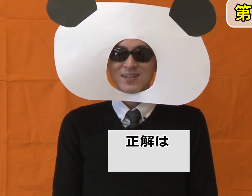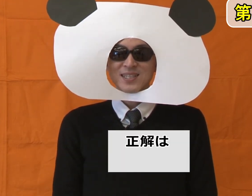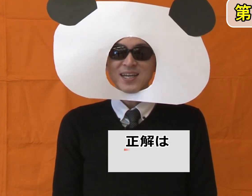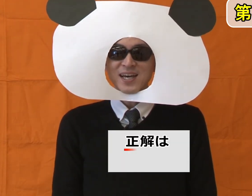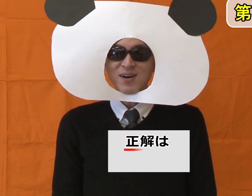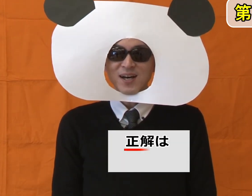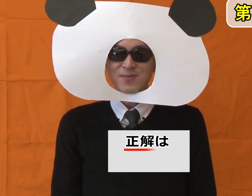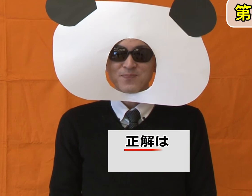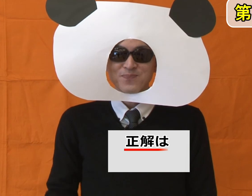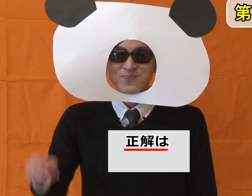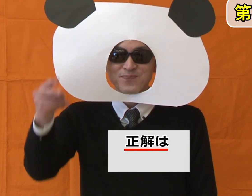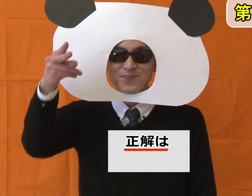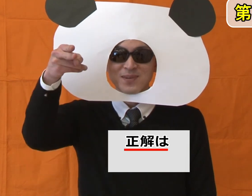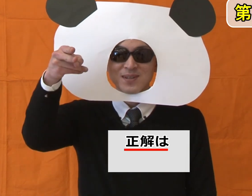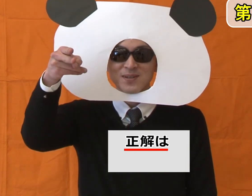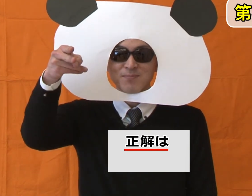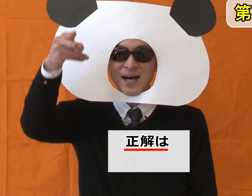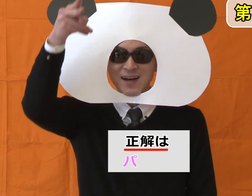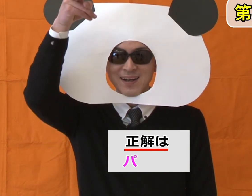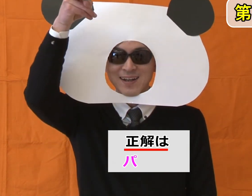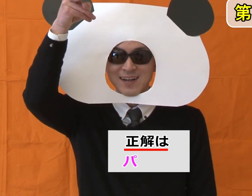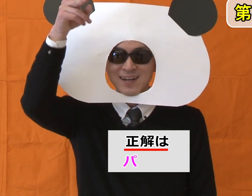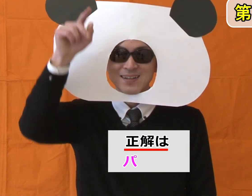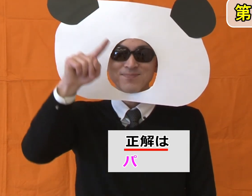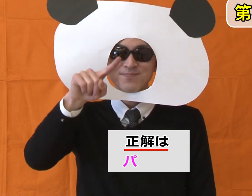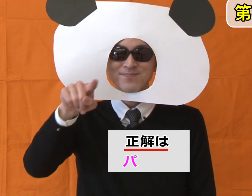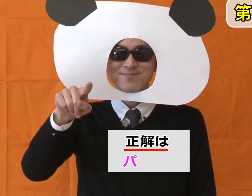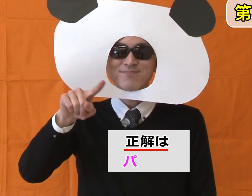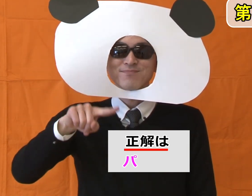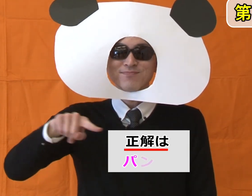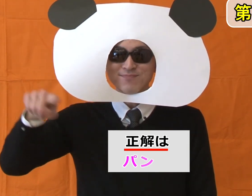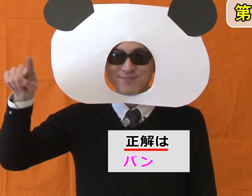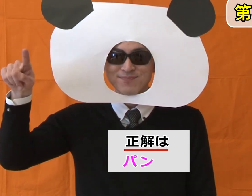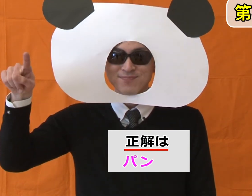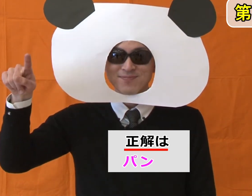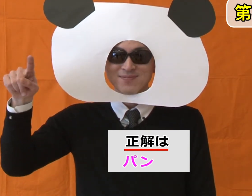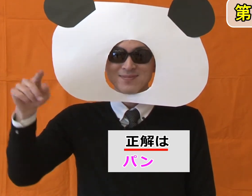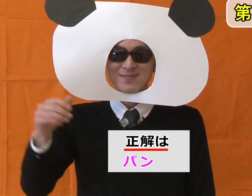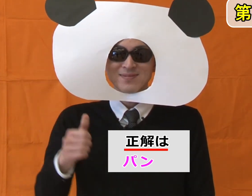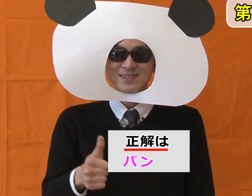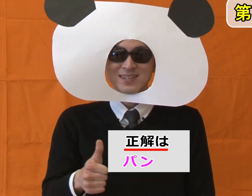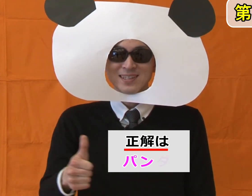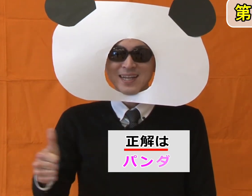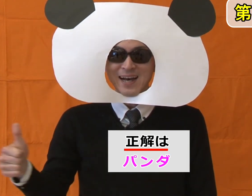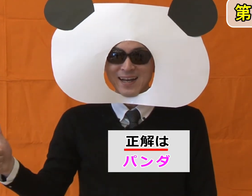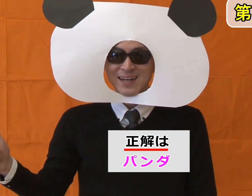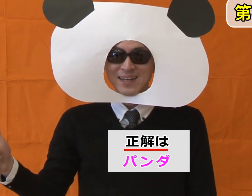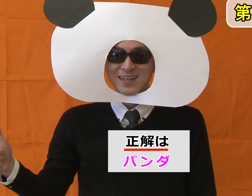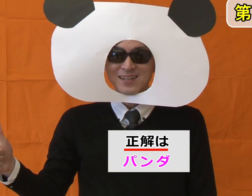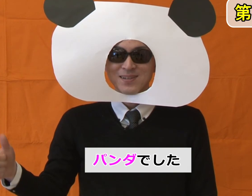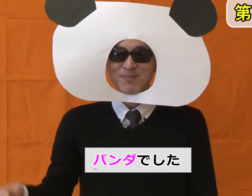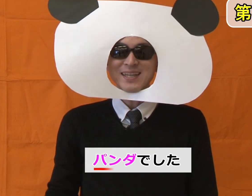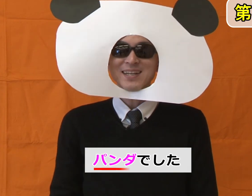正解は、パ、ん、だ、パンダで